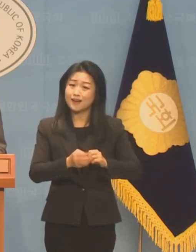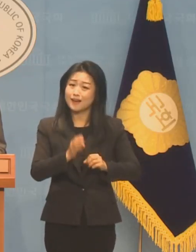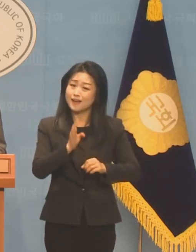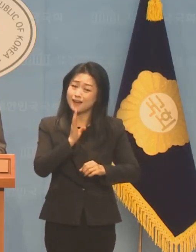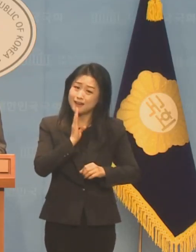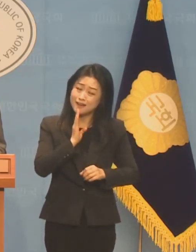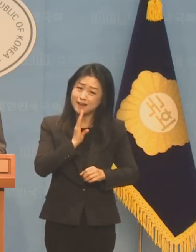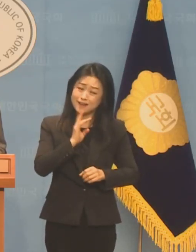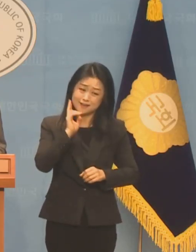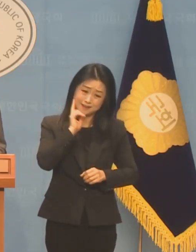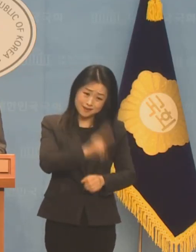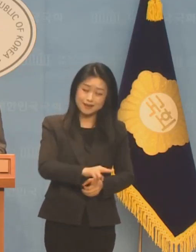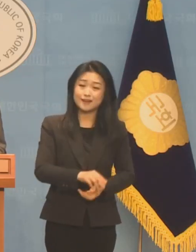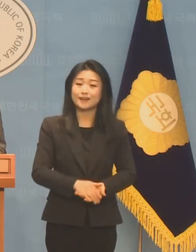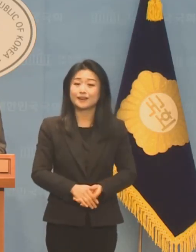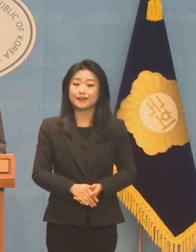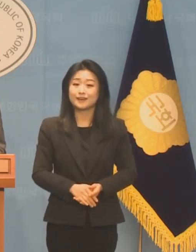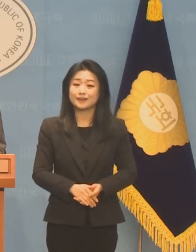정말로 후안무치합니다.